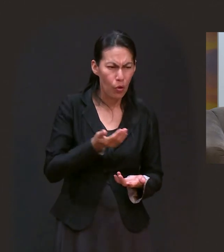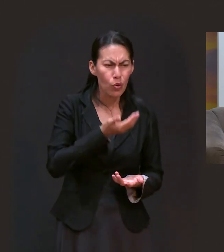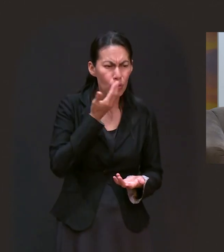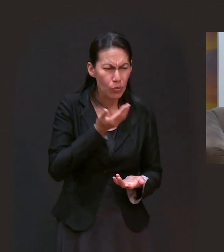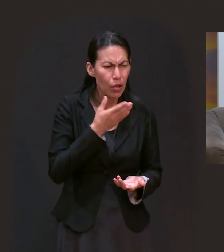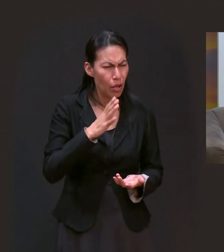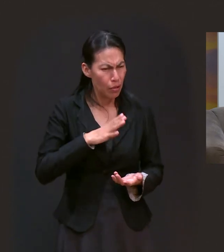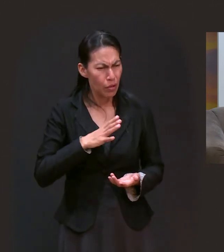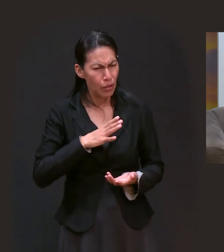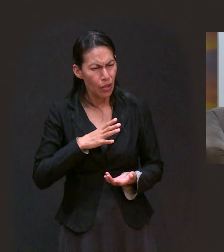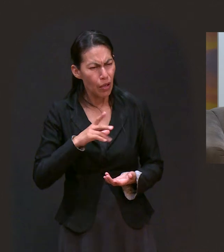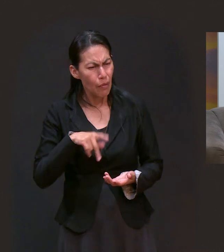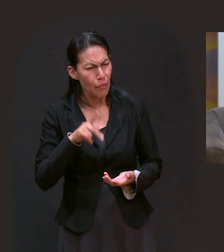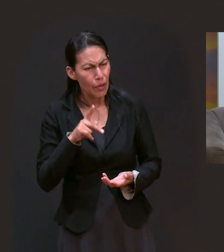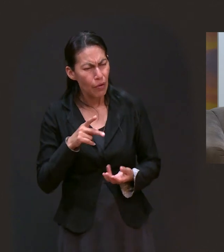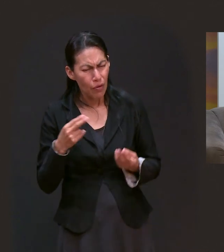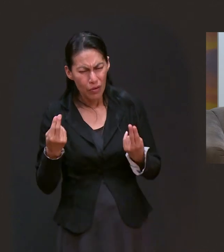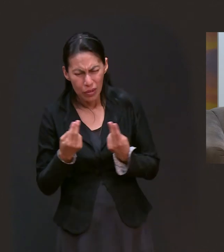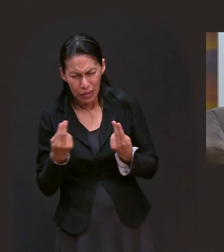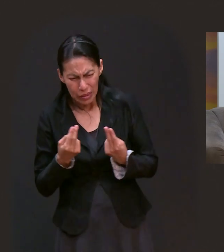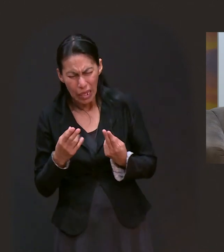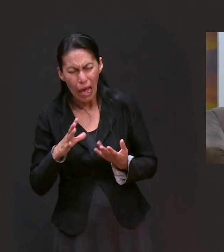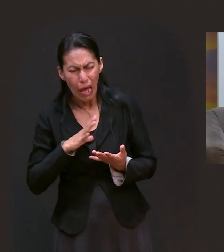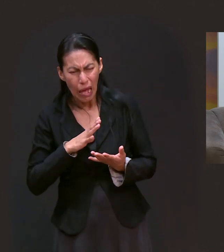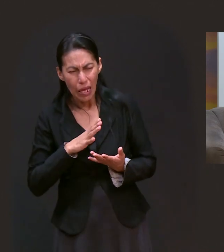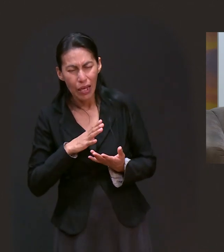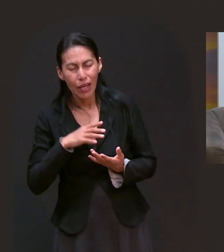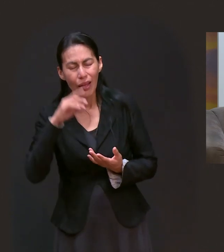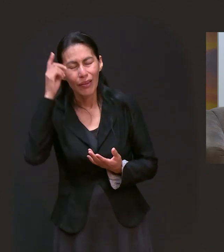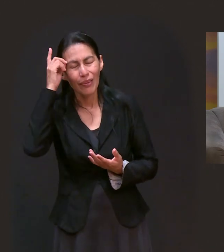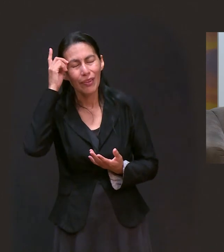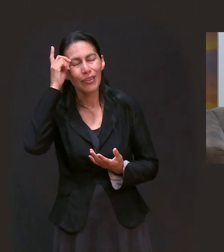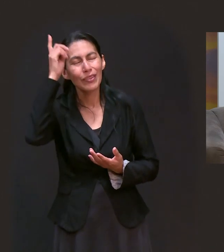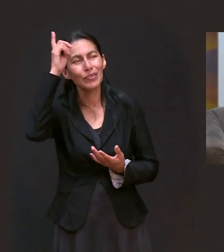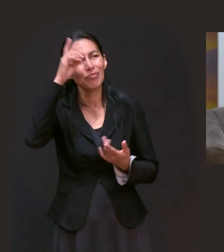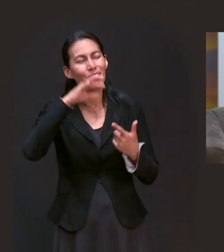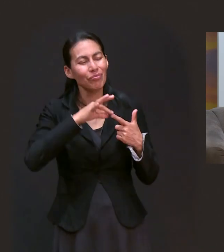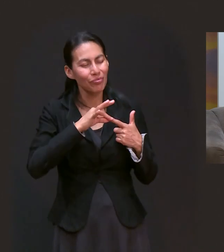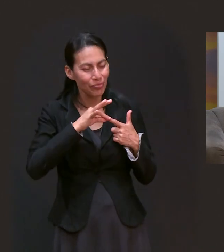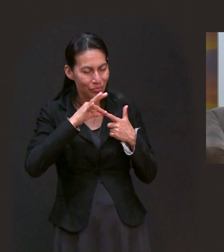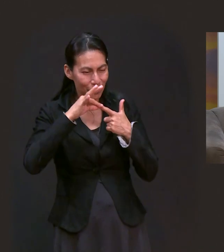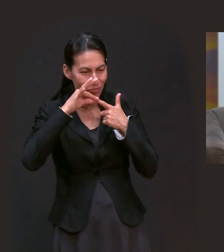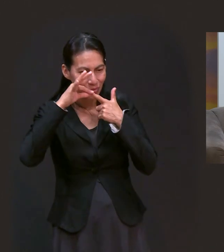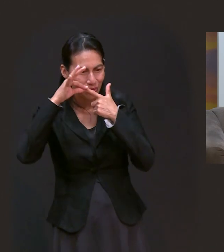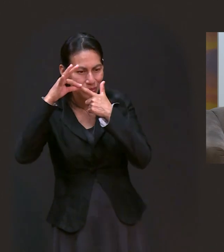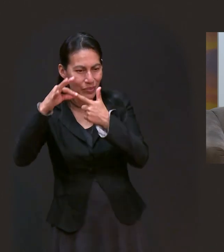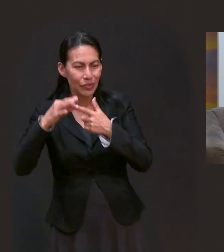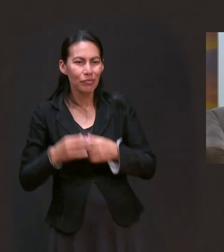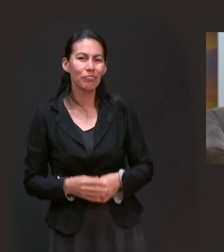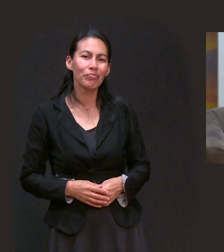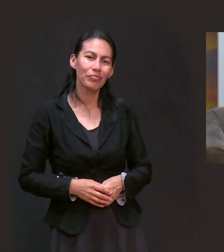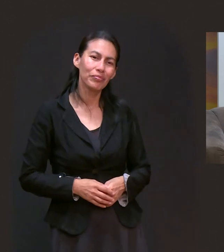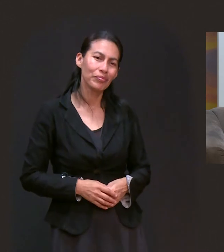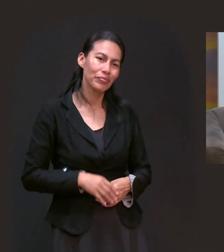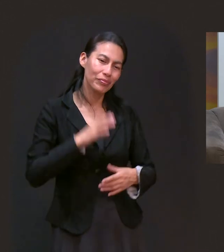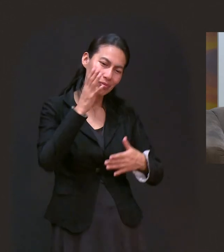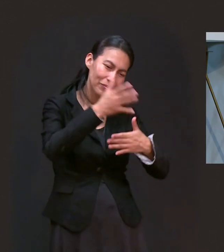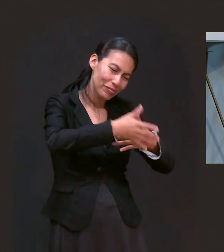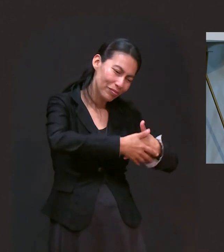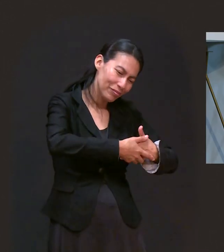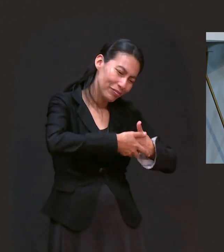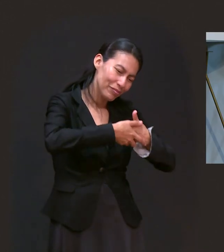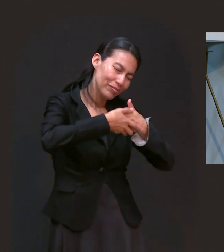tener pero en la necesidad donde más uno ve es la mano de dios sino cuántos es